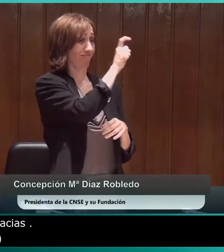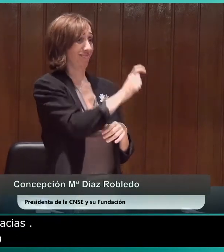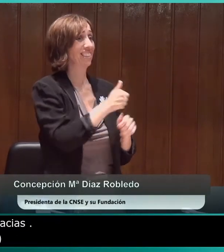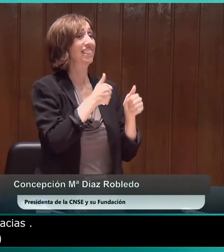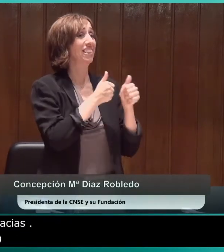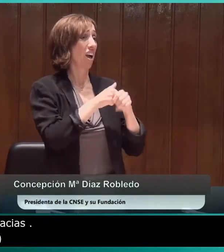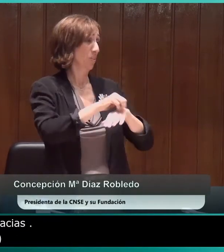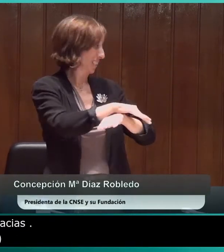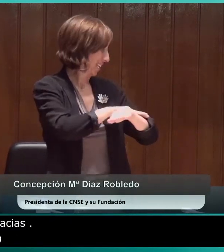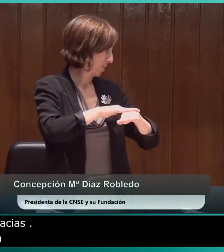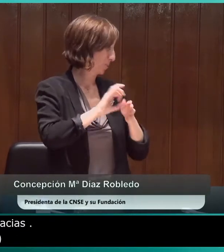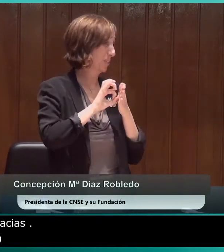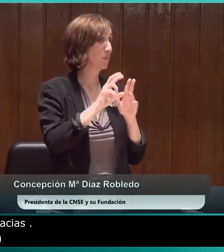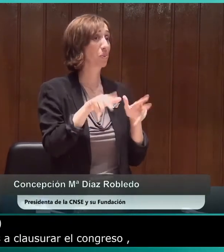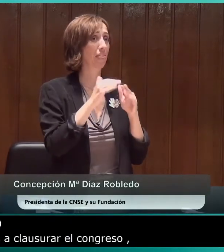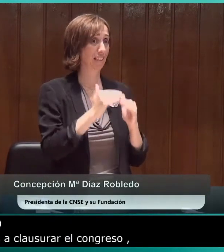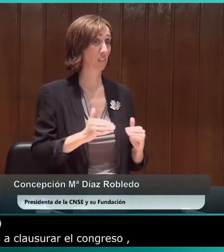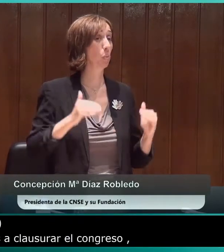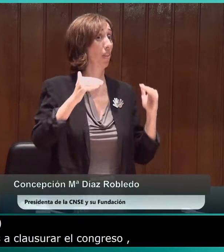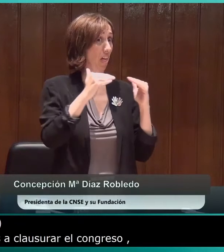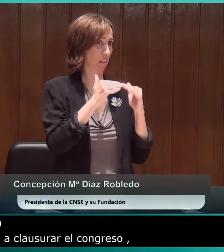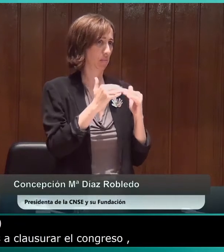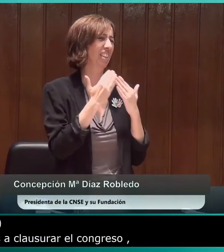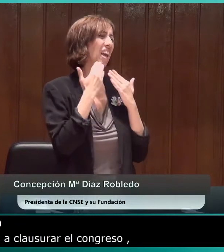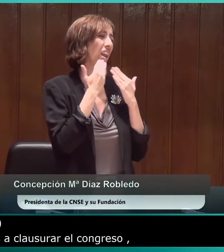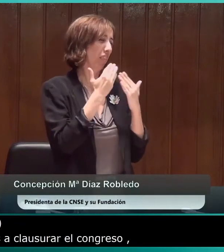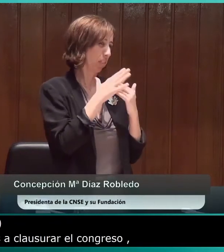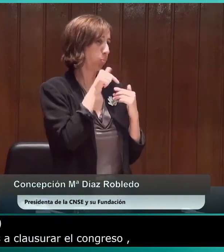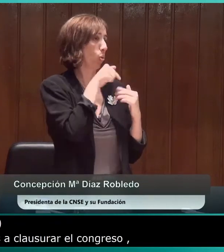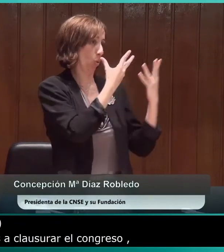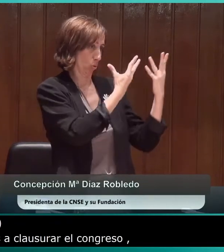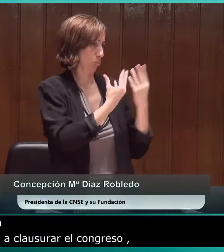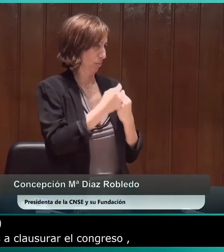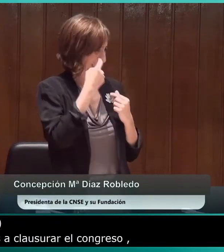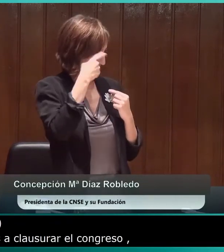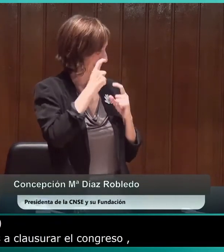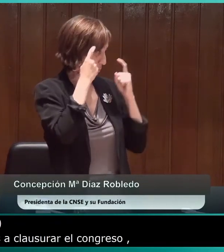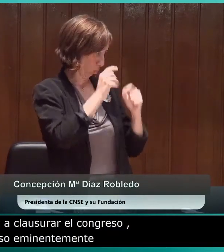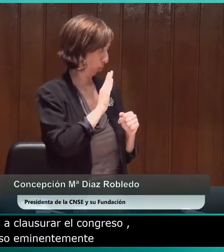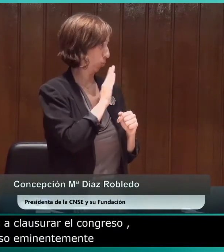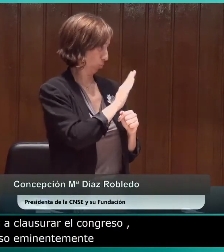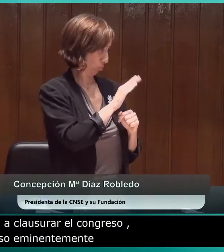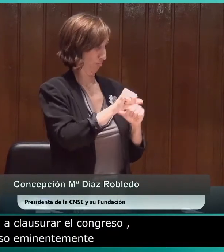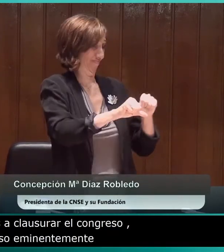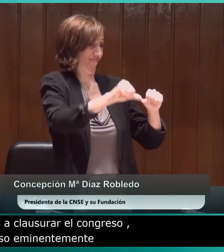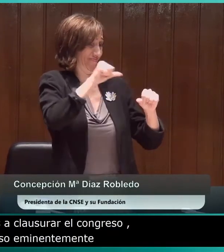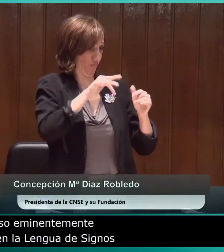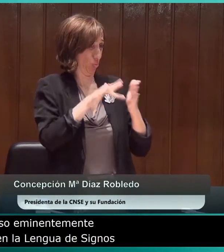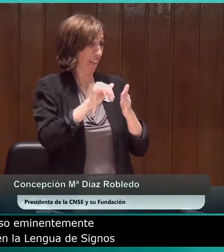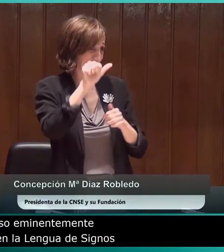signos española querido secretario de estado de discapacidad e igualdad Muchas gracias por estar aquí es el esfuerzo